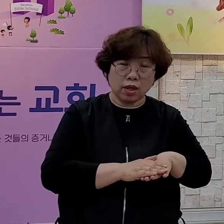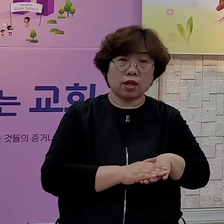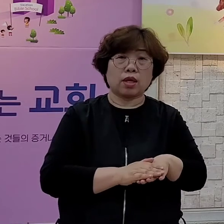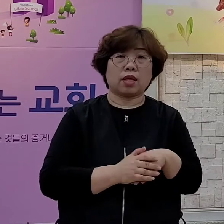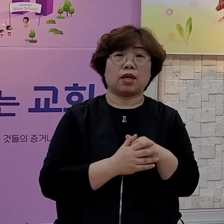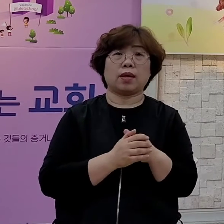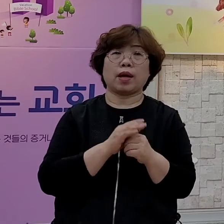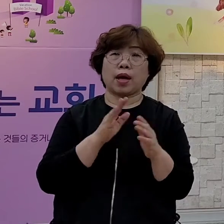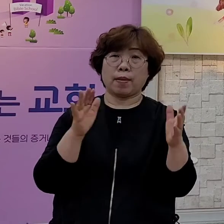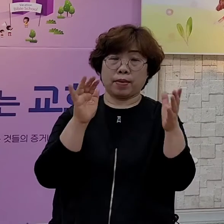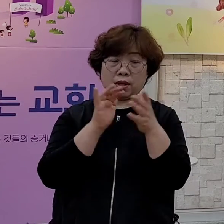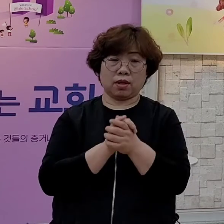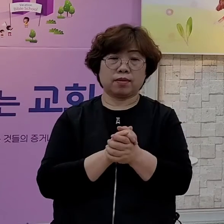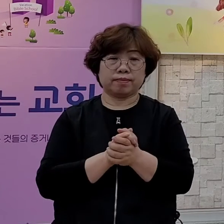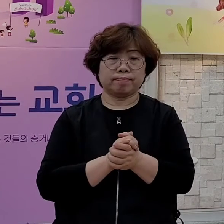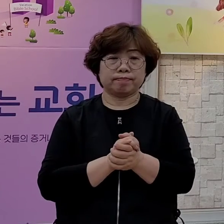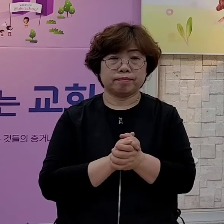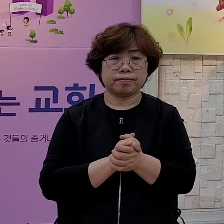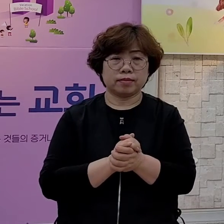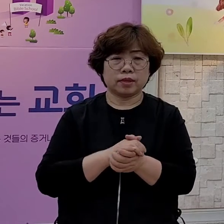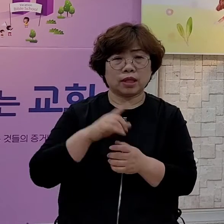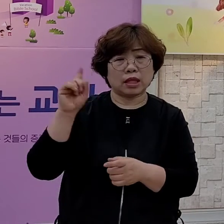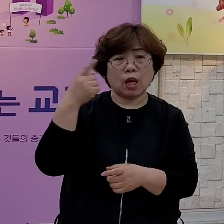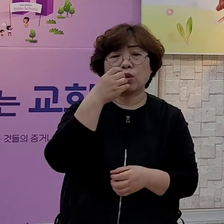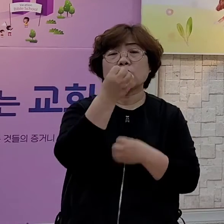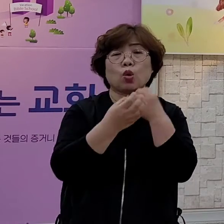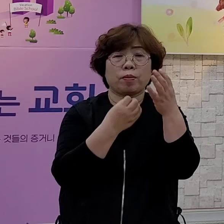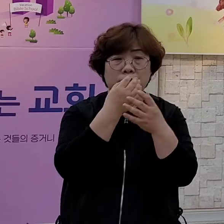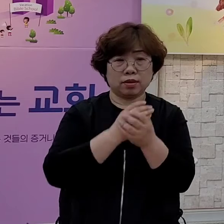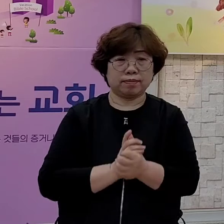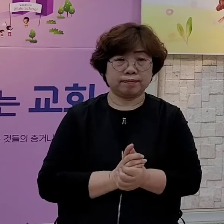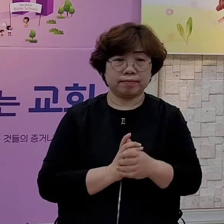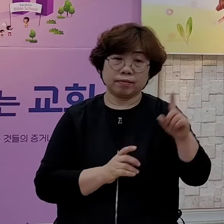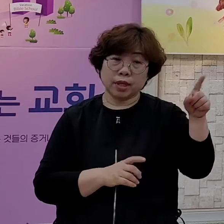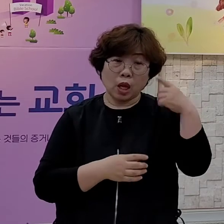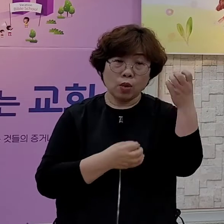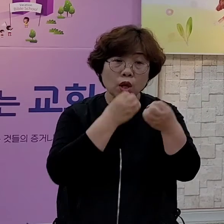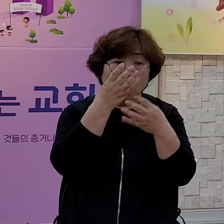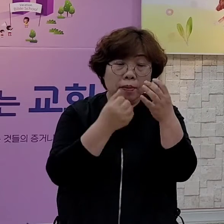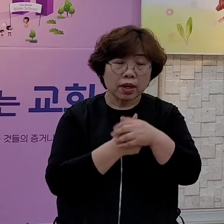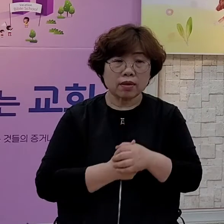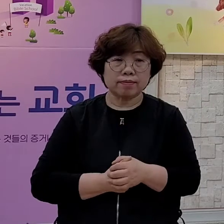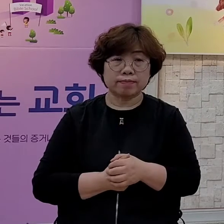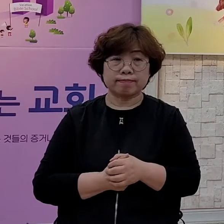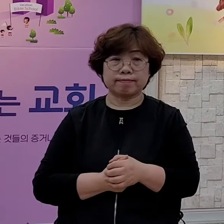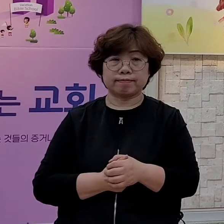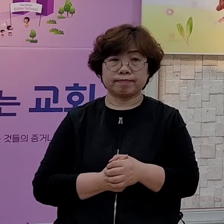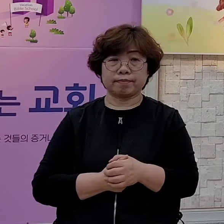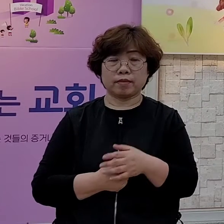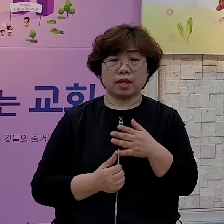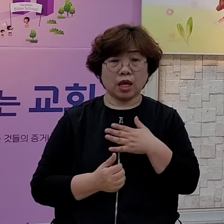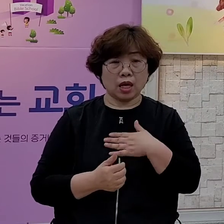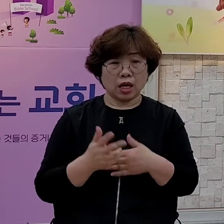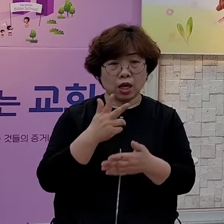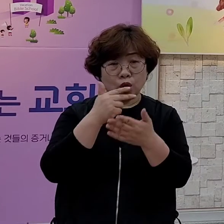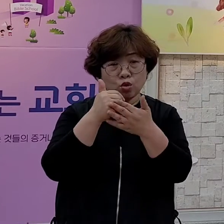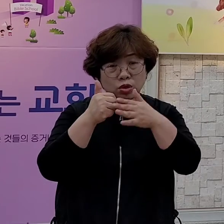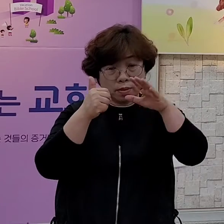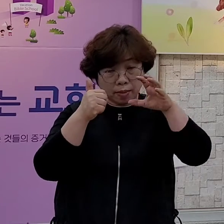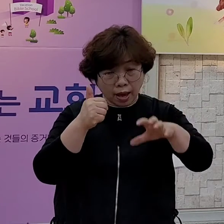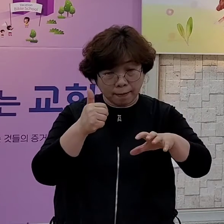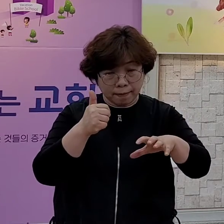마음에 두었나이다. 아멘. 이게 다윗의 고백이에요. 여러분 이 말씀을 잘 잠시 한번 보세요. 내가 주님